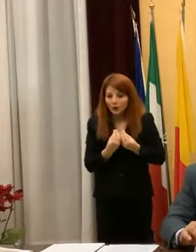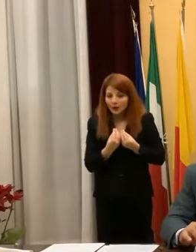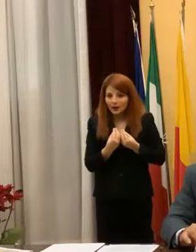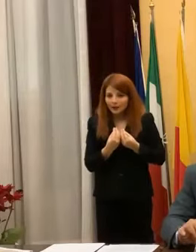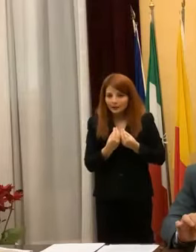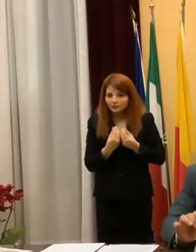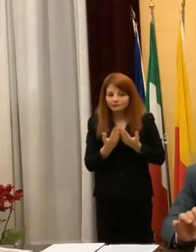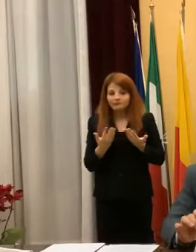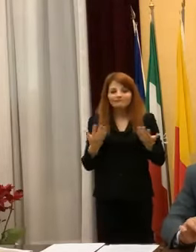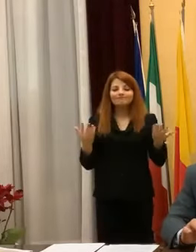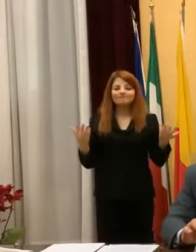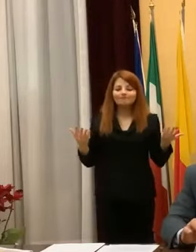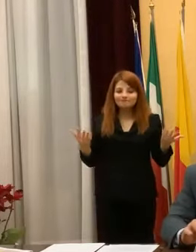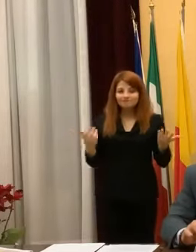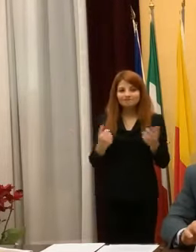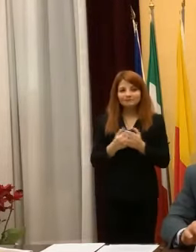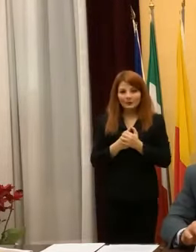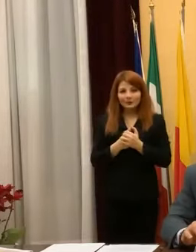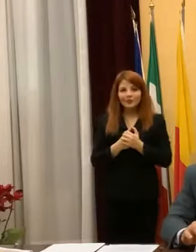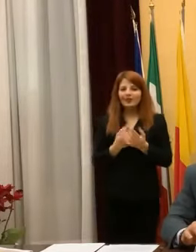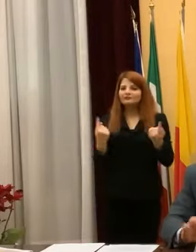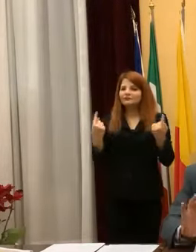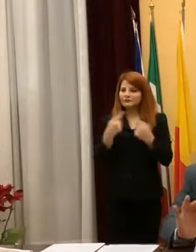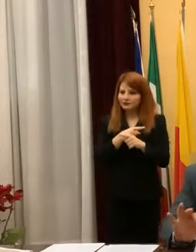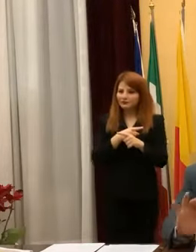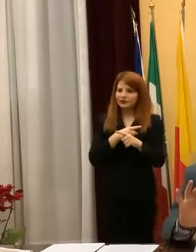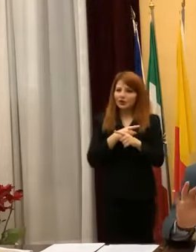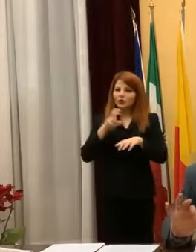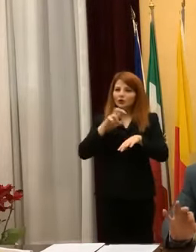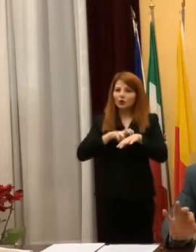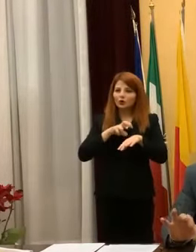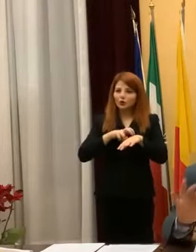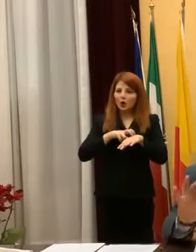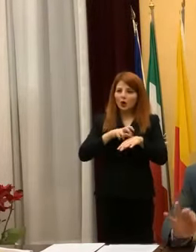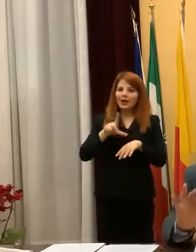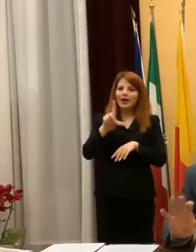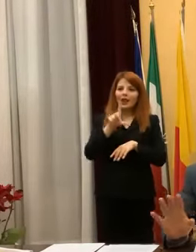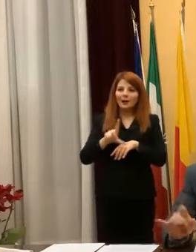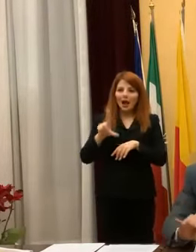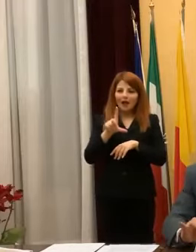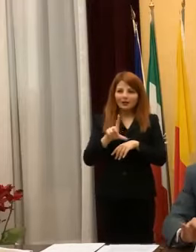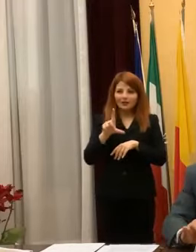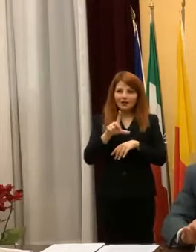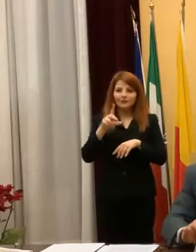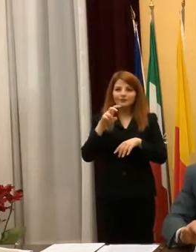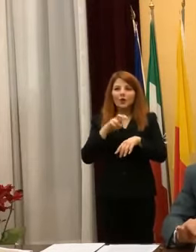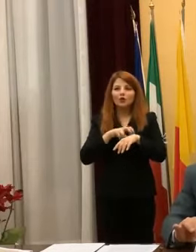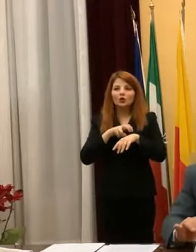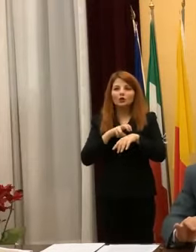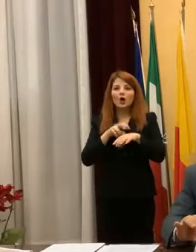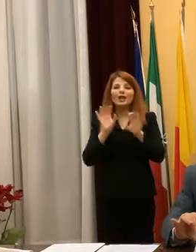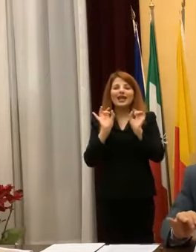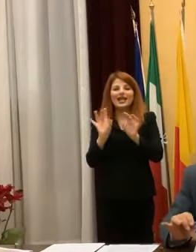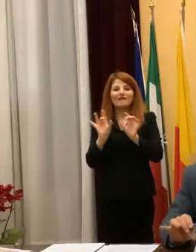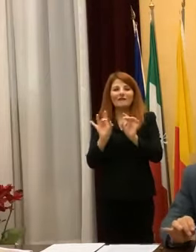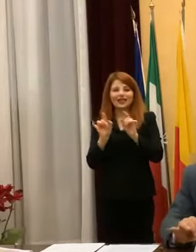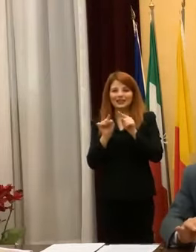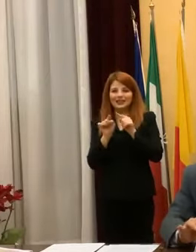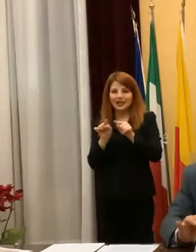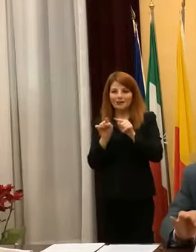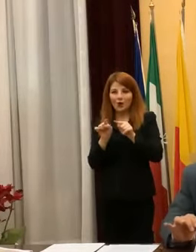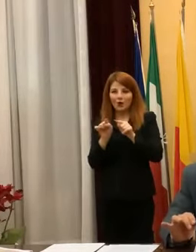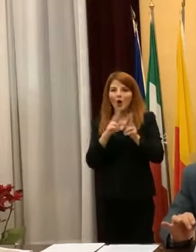Cannizzaro, si legge in un comunicato, è stato individuato a motivo dei titoli professionali, formativi e di carriera